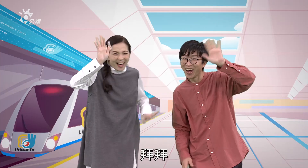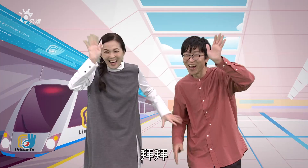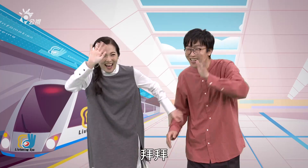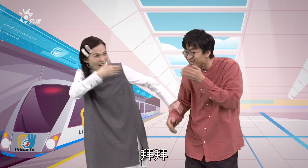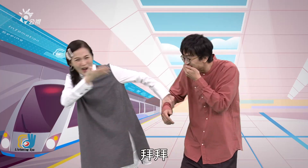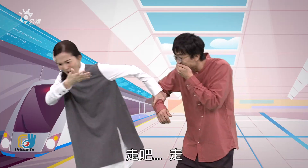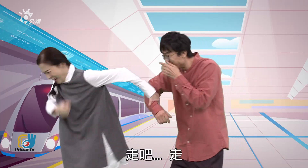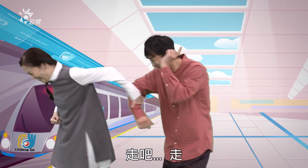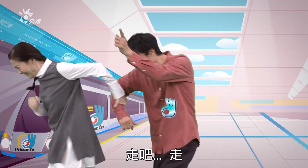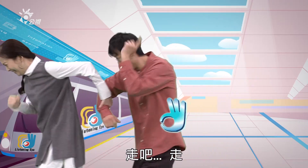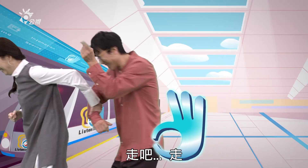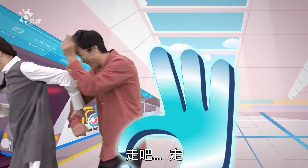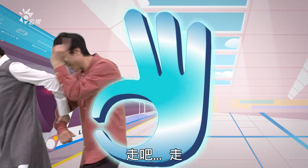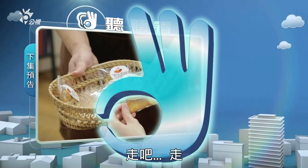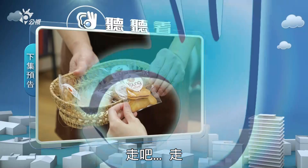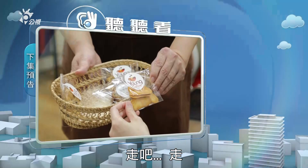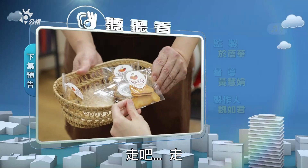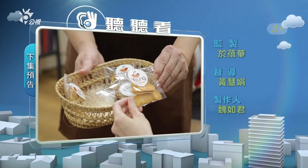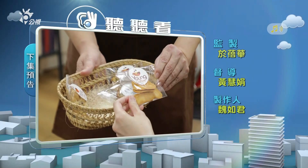拜拜。 走吧。